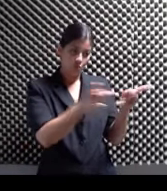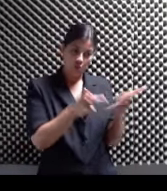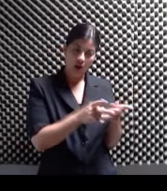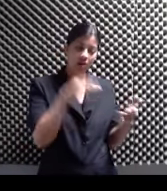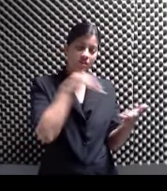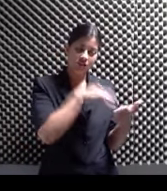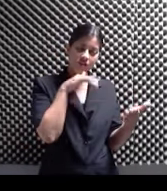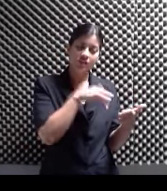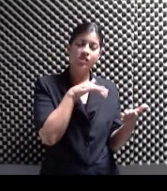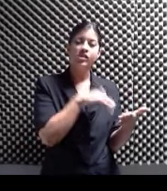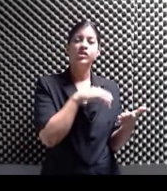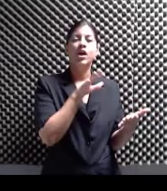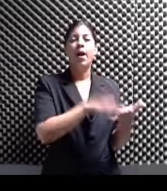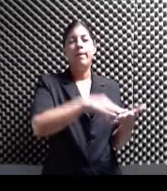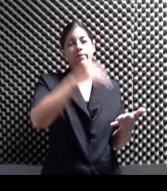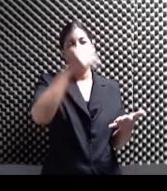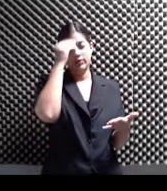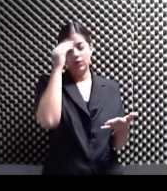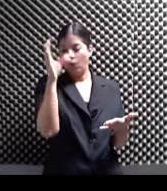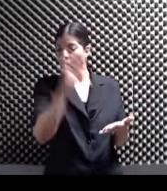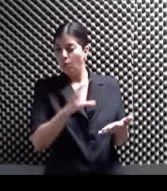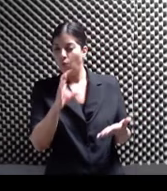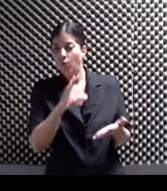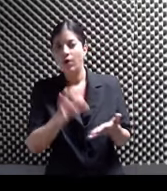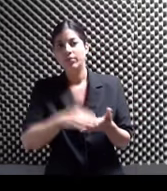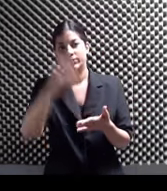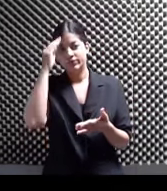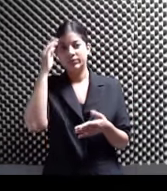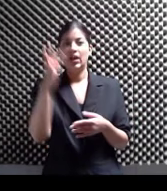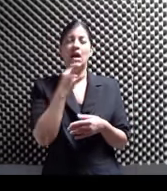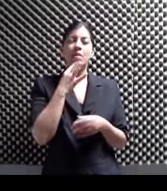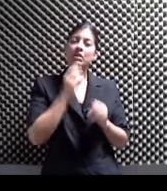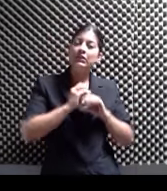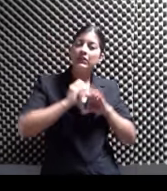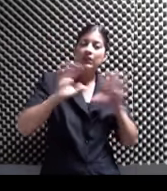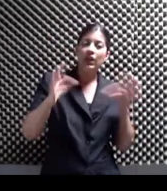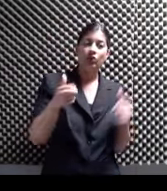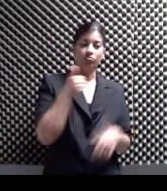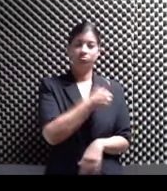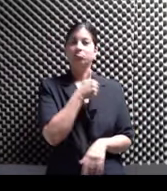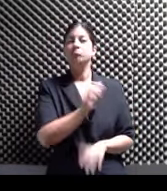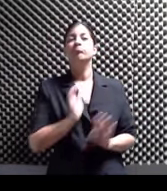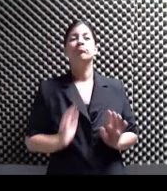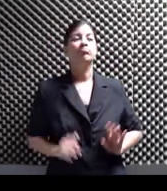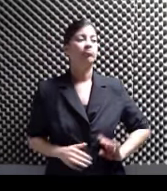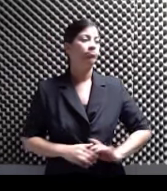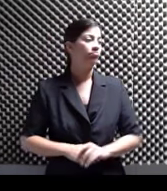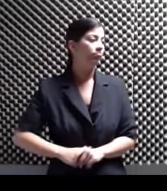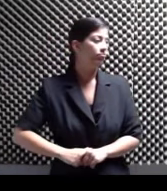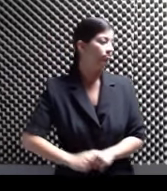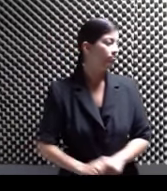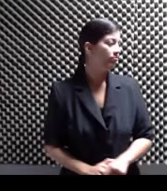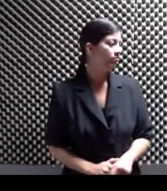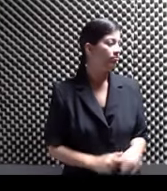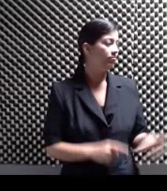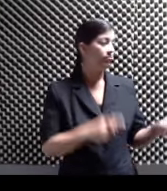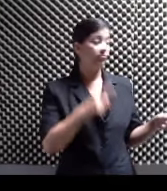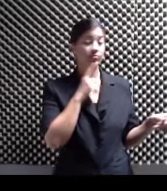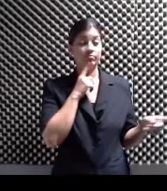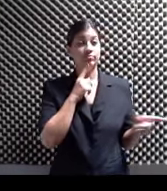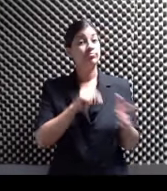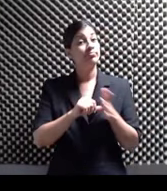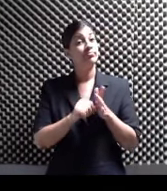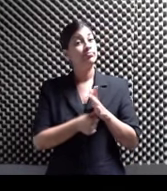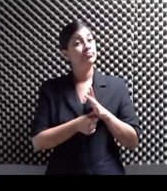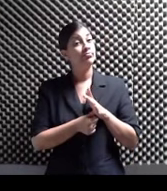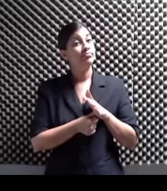papel o lo que fuera, ella buscaba y buscaba y buscó mejorar su dicción y buscó ella por sí misma. Y buscaba las personas. Una nota de cierre que debemos